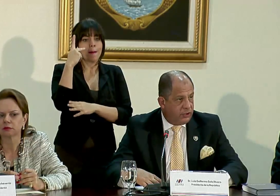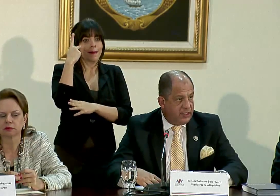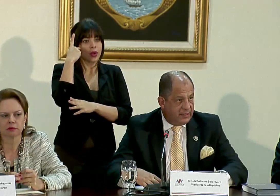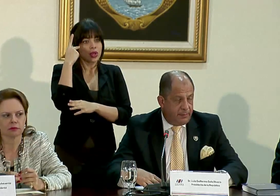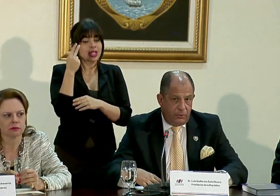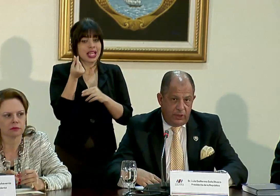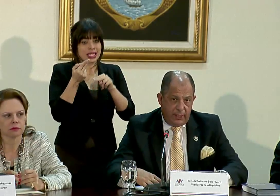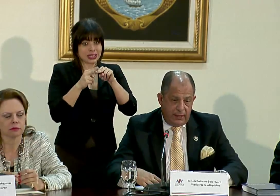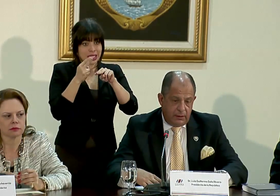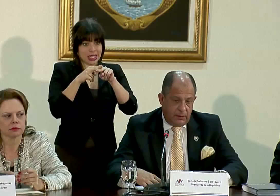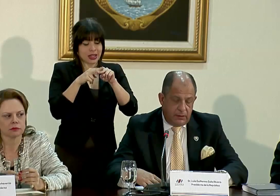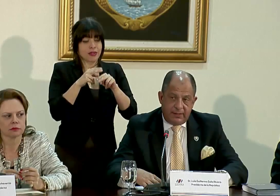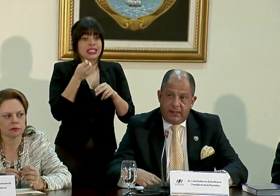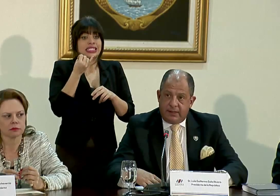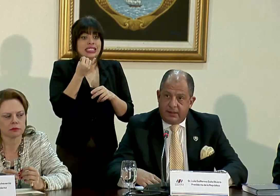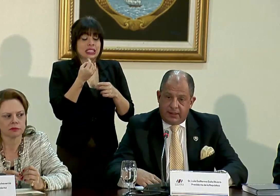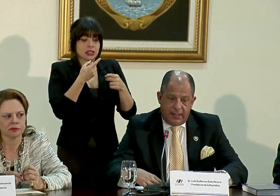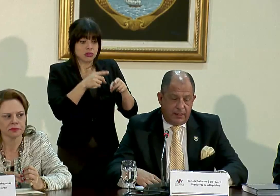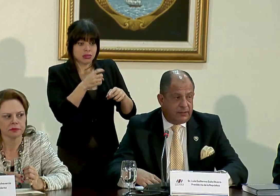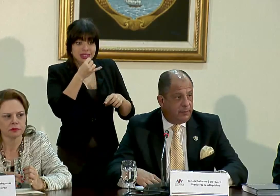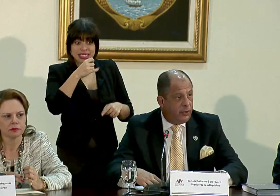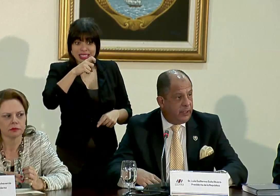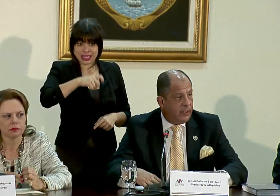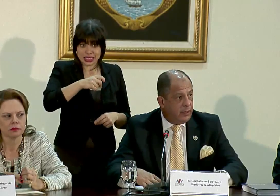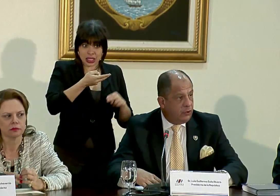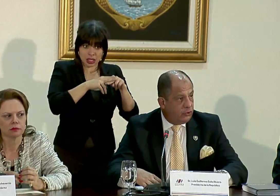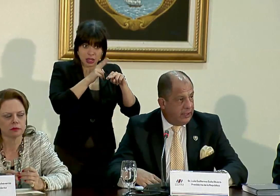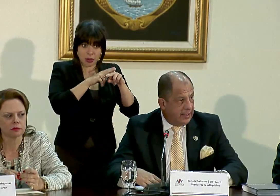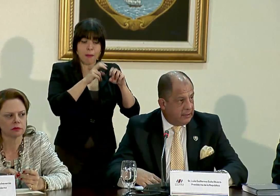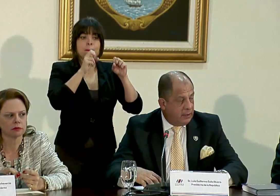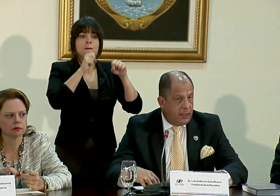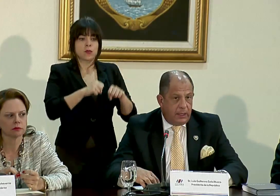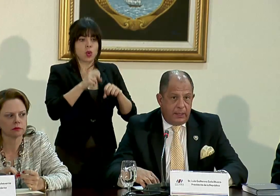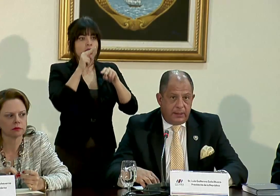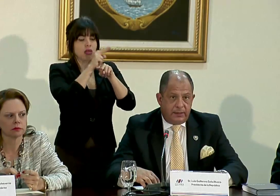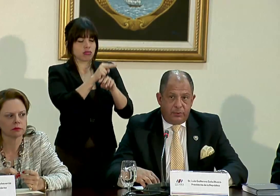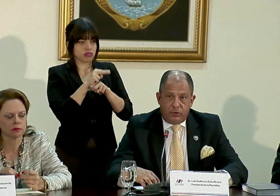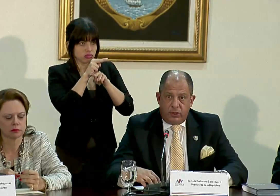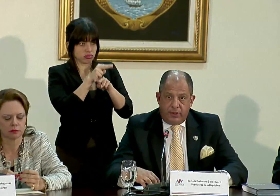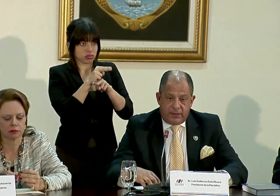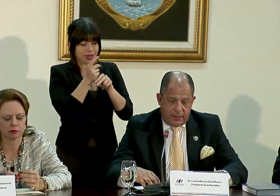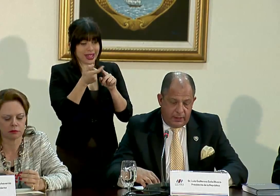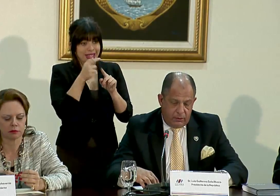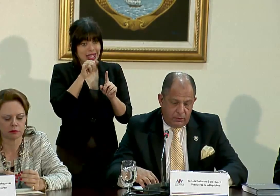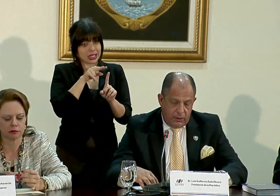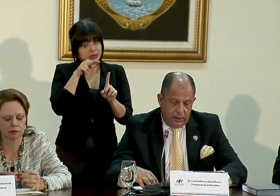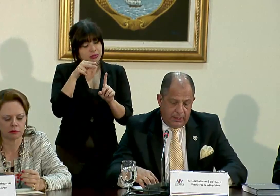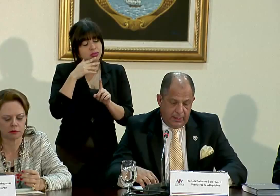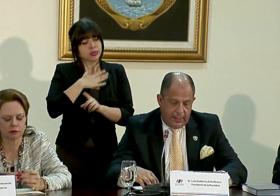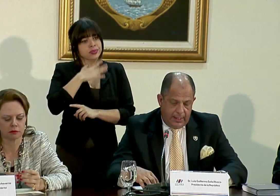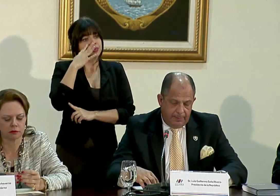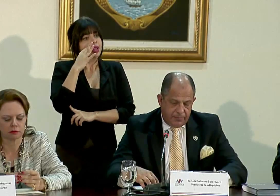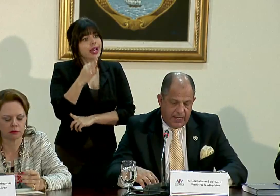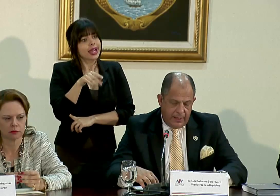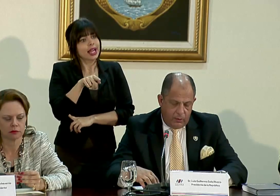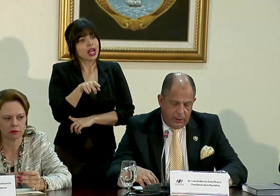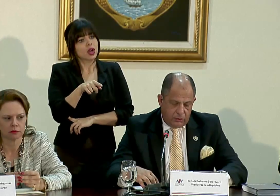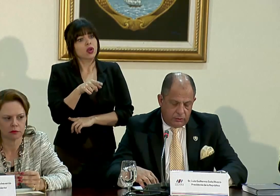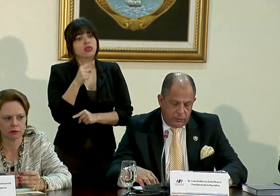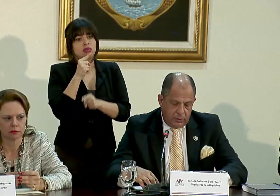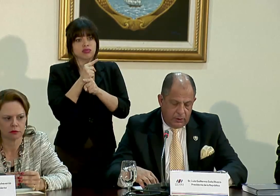incentivos si se produjera, si se necesitara, se puede tutelar. Y desde ese punto de vista creo que da